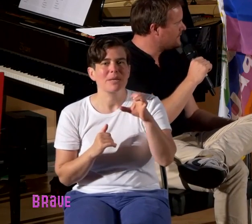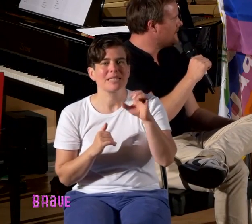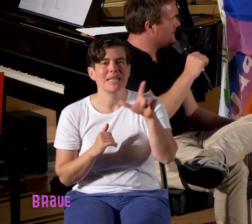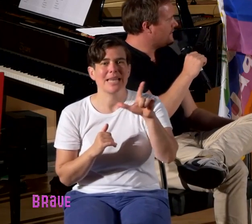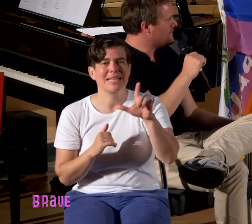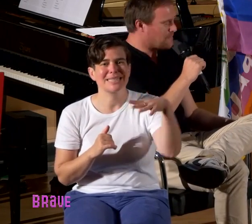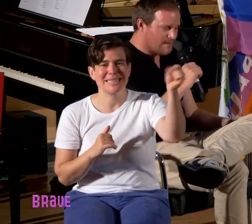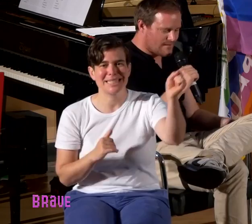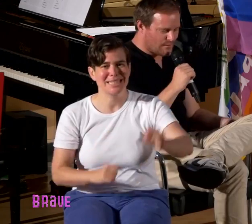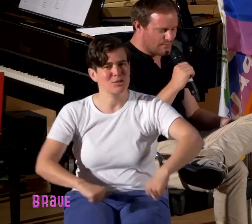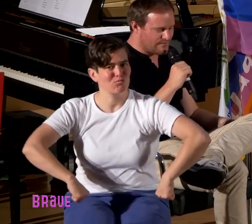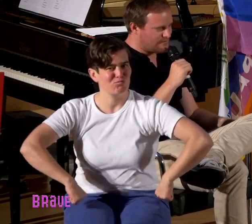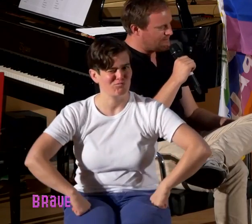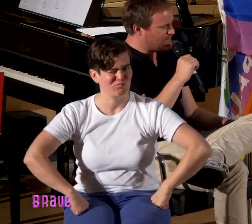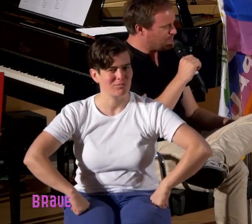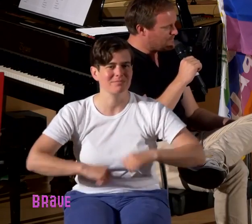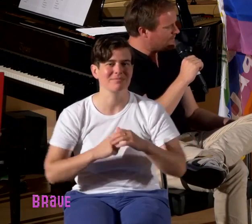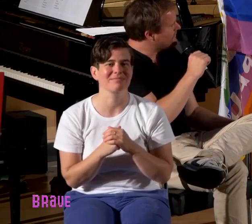werden